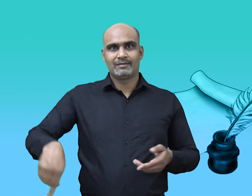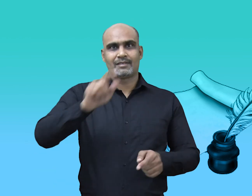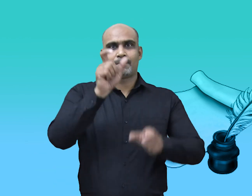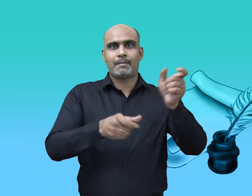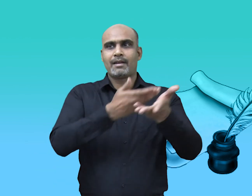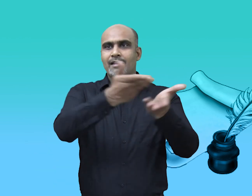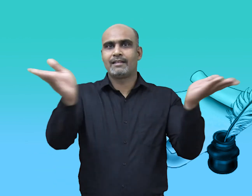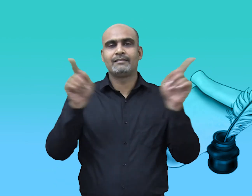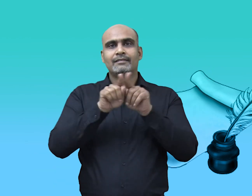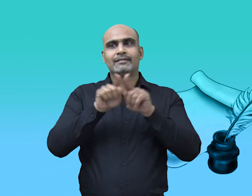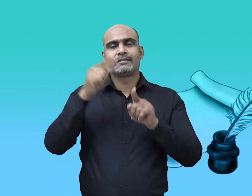आज हम अपने इस देश को